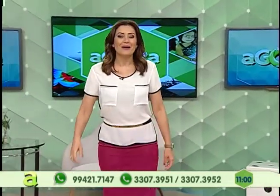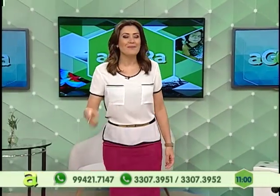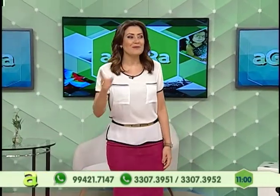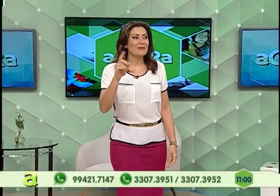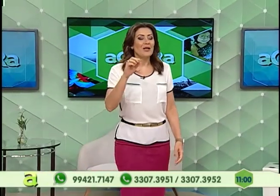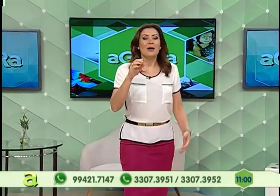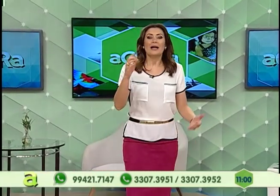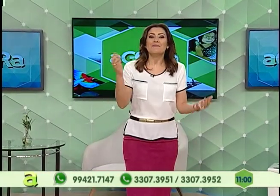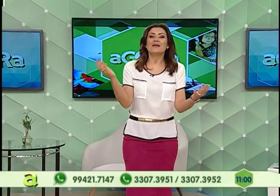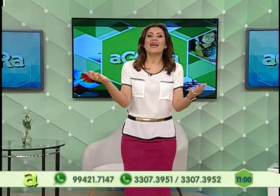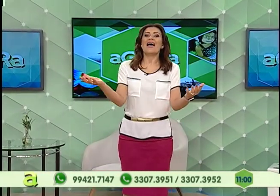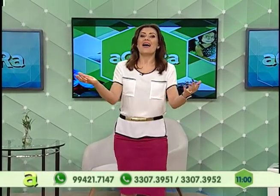Pegar primo é pecado. Gabriel!